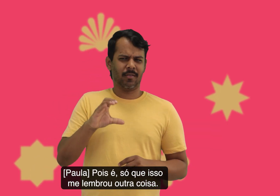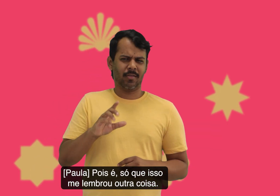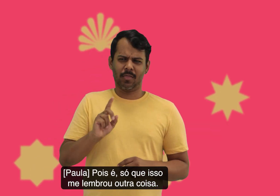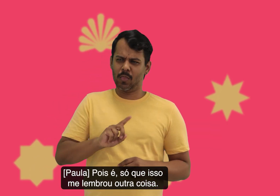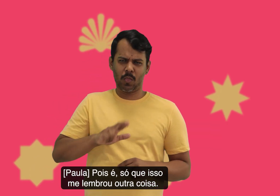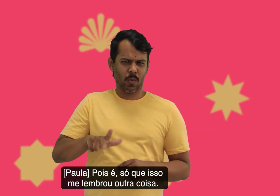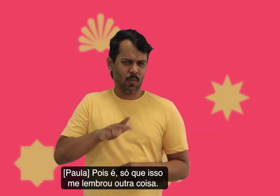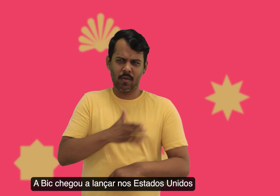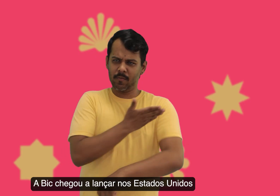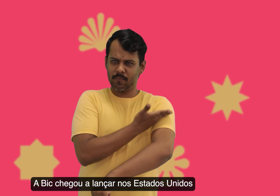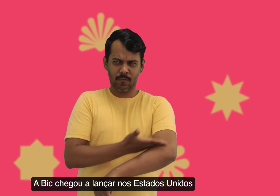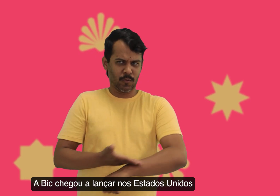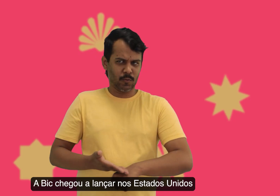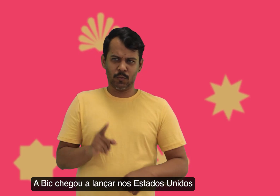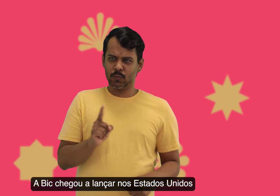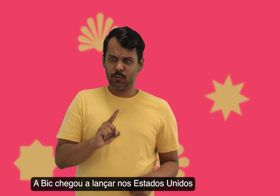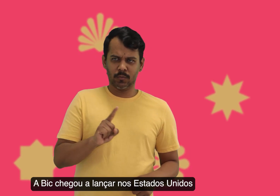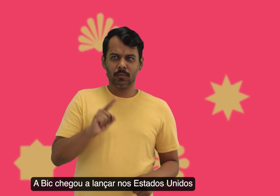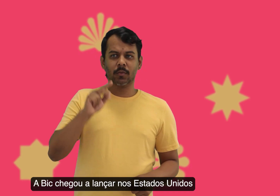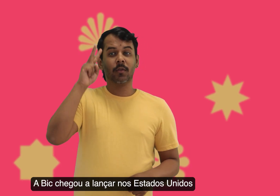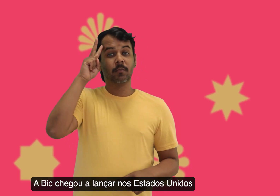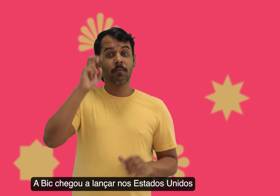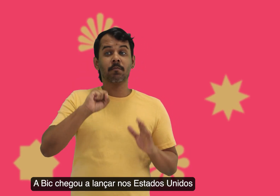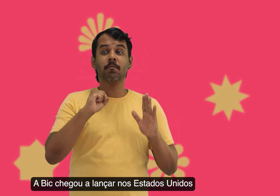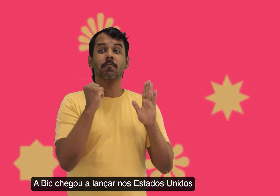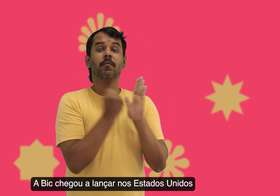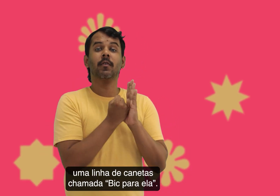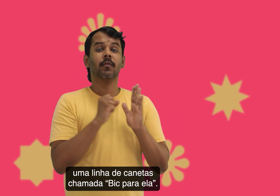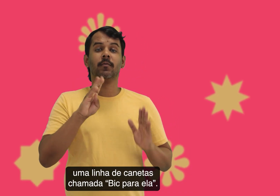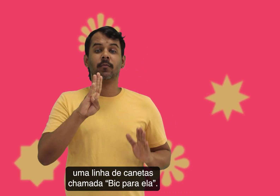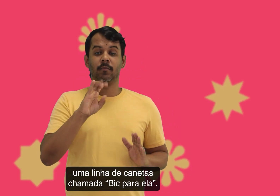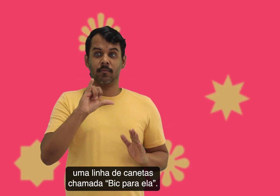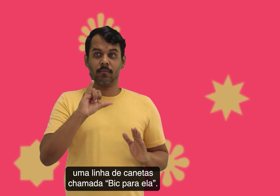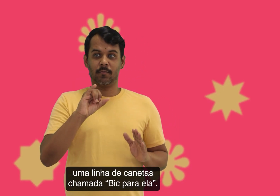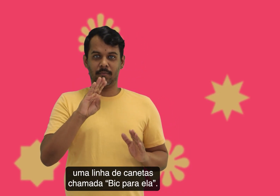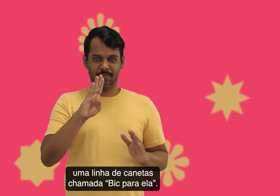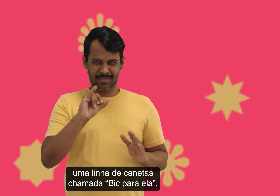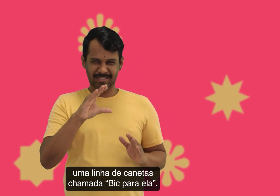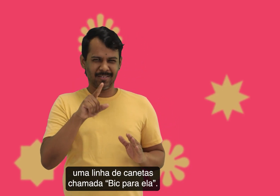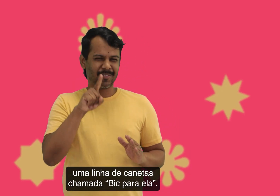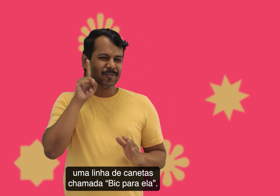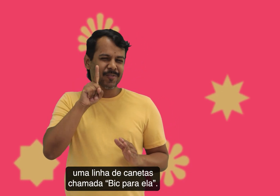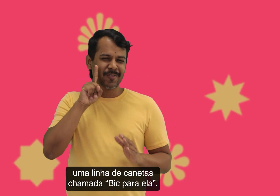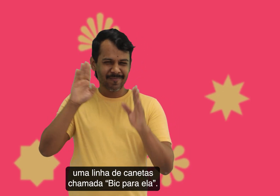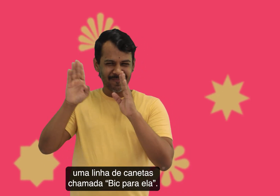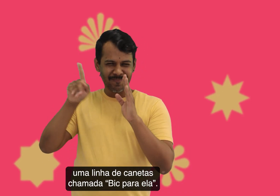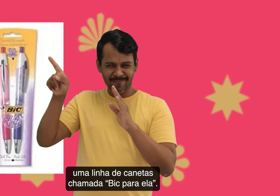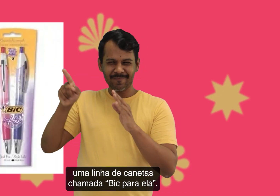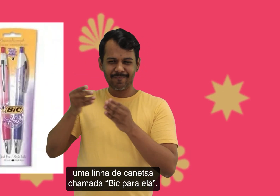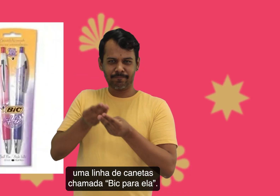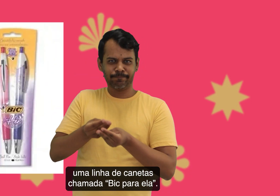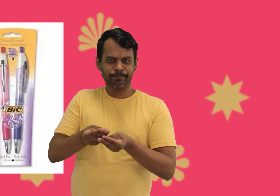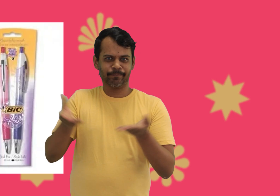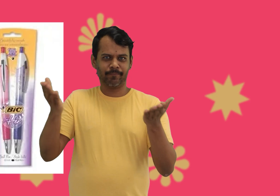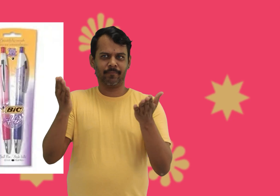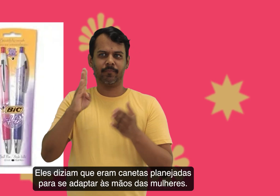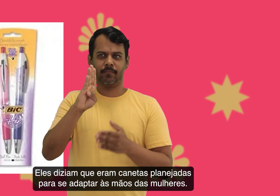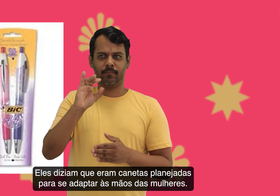outra coisa. A Bic chegou a lançar nos Estados Unidos uma linha de canetas chamada Bic para ela.